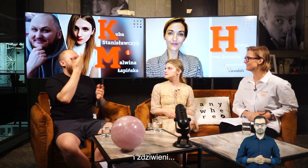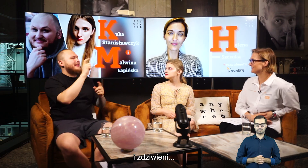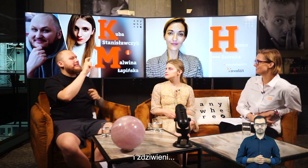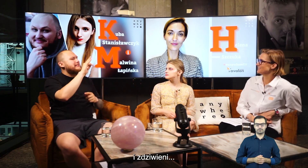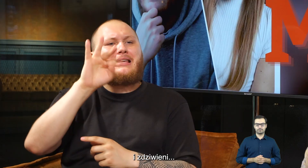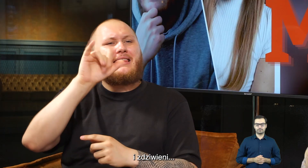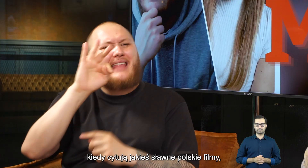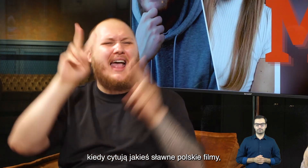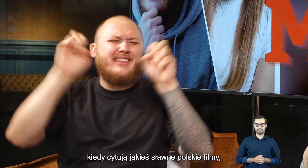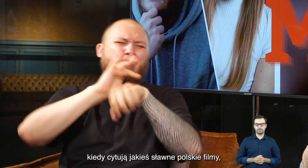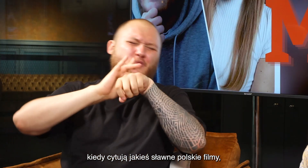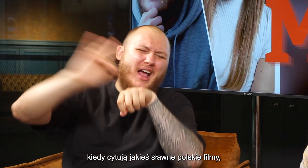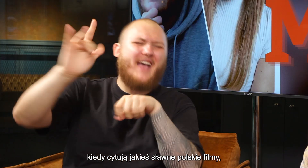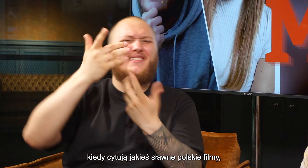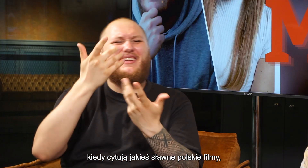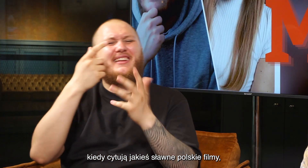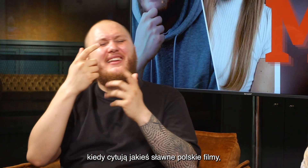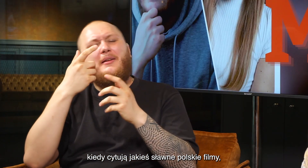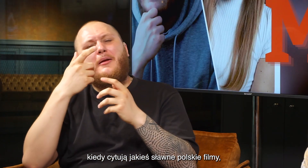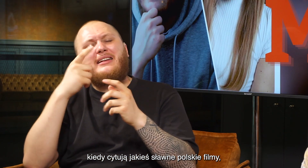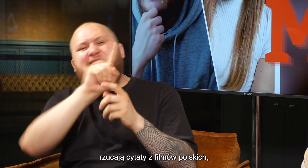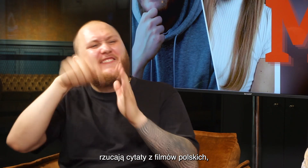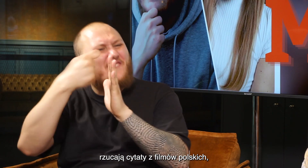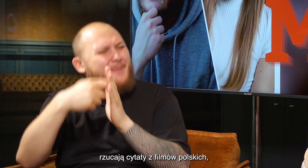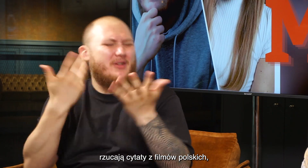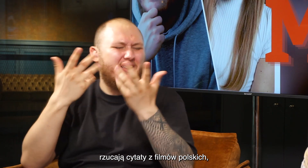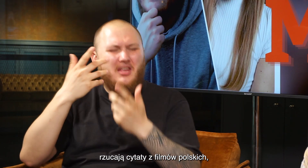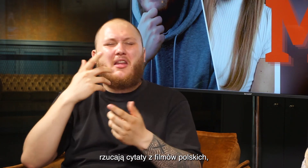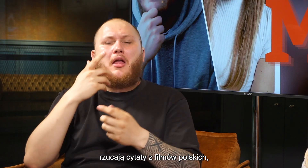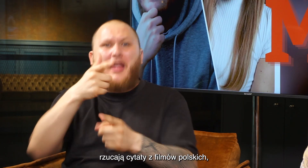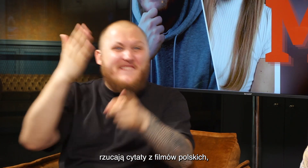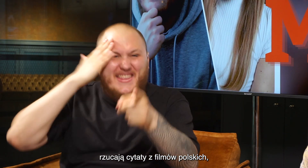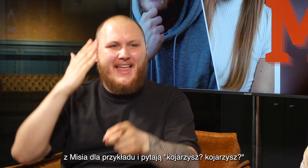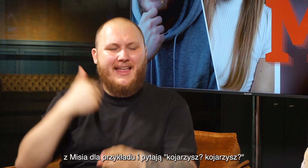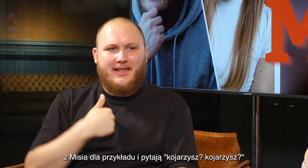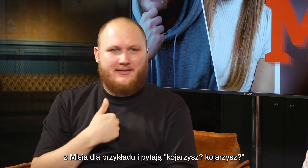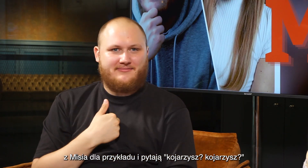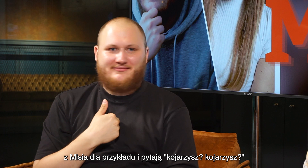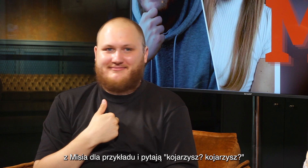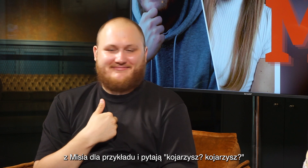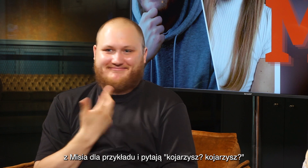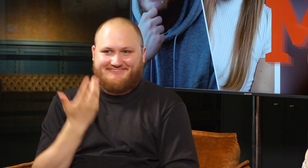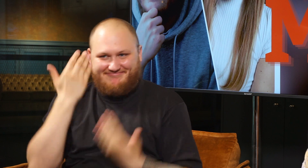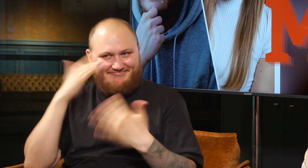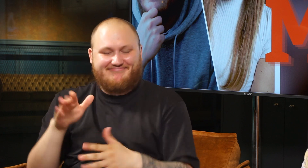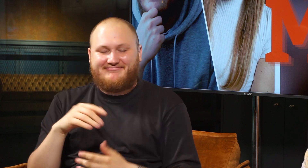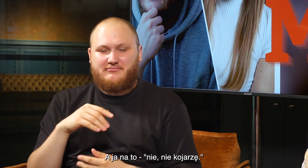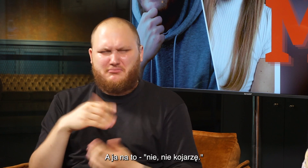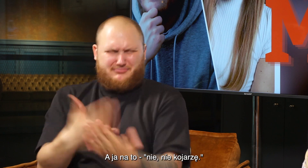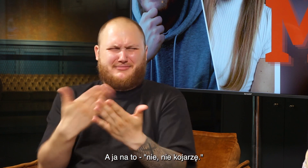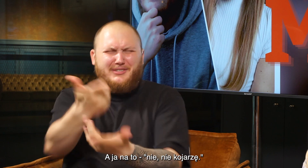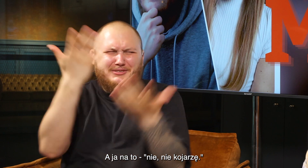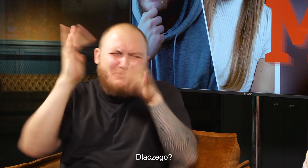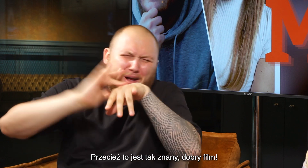wiem, mówią, cytują jakieś sławne polskie filmy, cytaty z filmów polskich, nie wiem, z Misia i pytają się, kojarzysz?